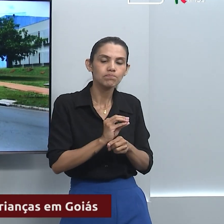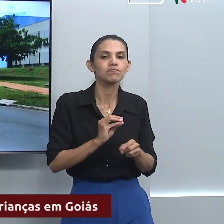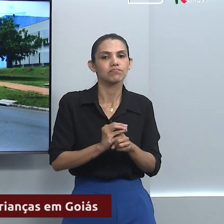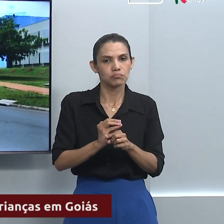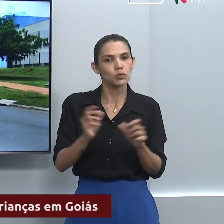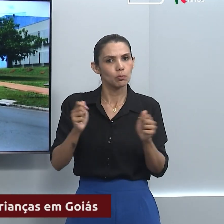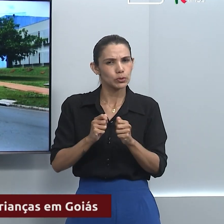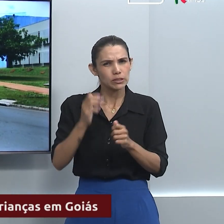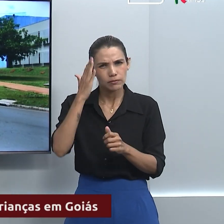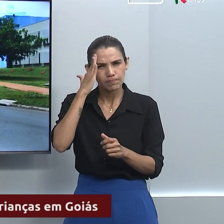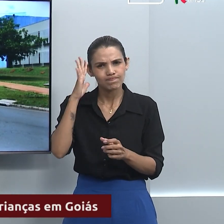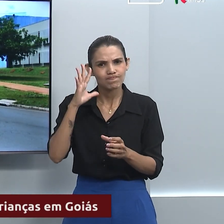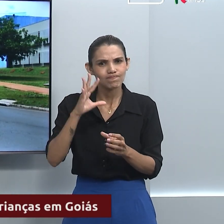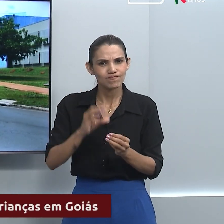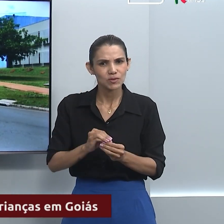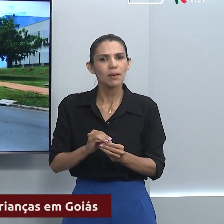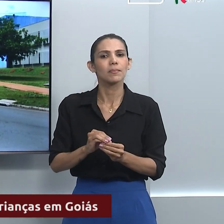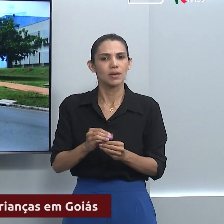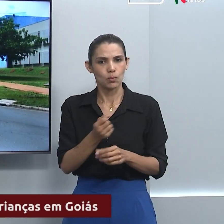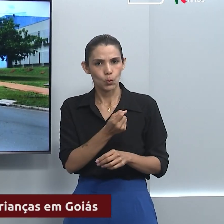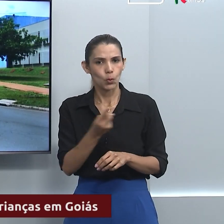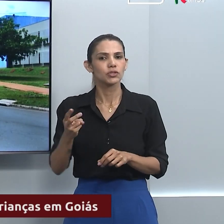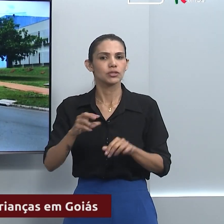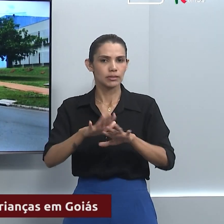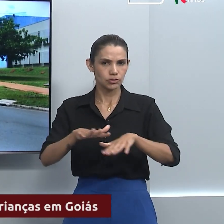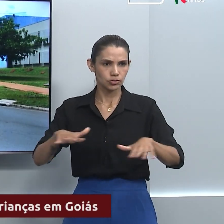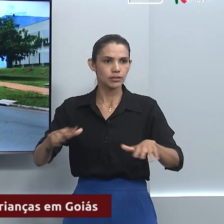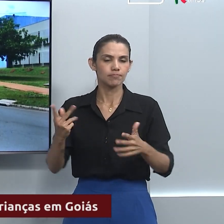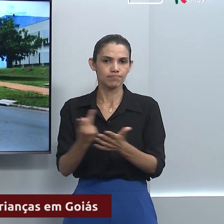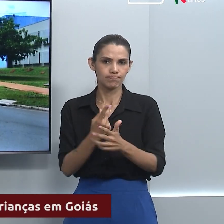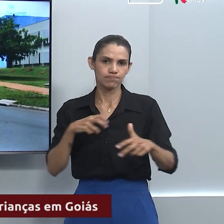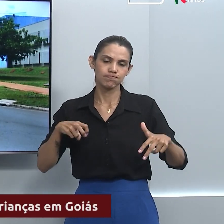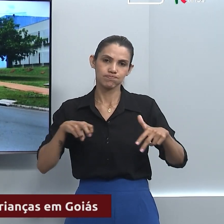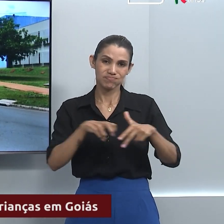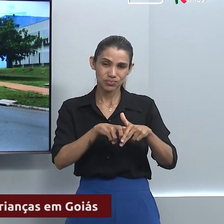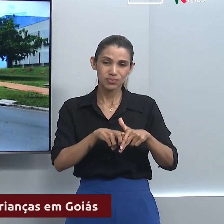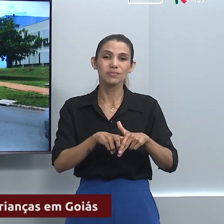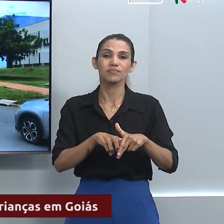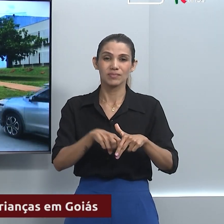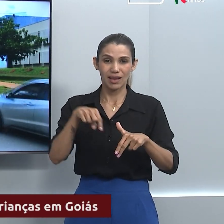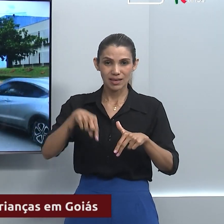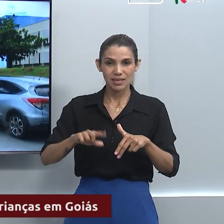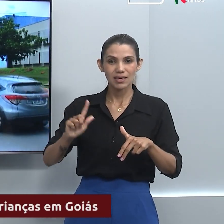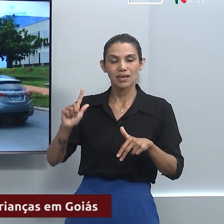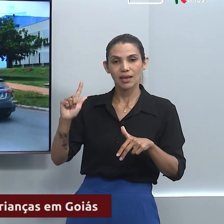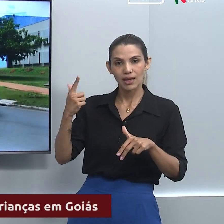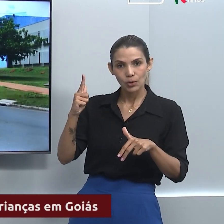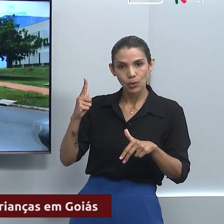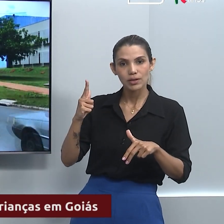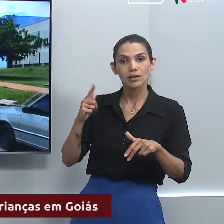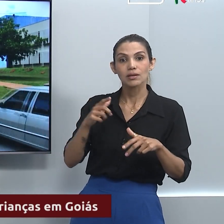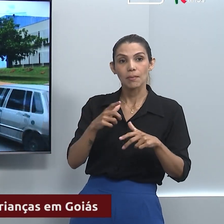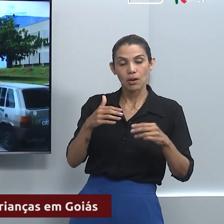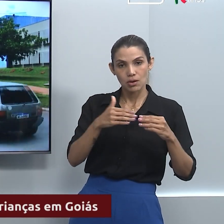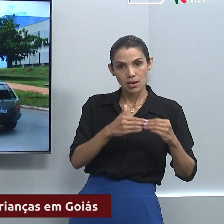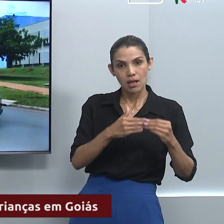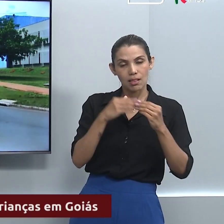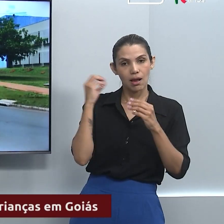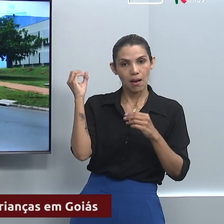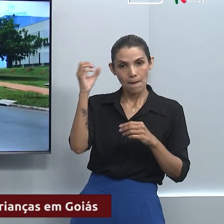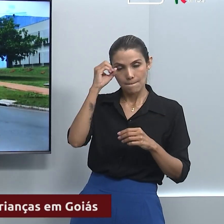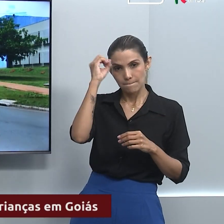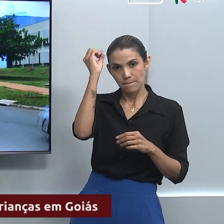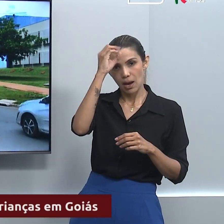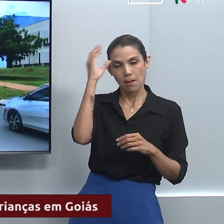capital, isso porque, na maioria dos casos, as vítimas de acidentes de trânsito em Goiânia são atendidas pelo SAMU e